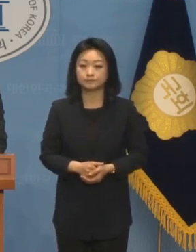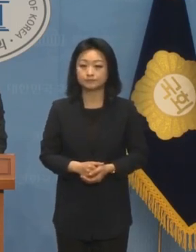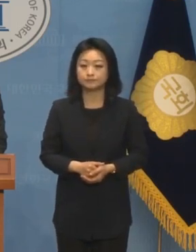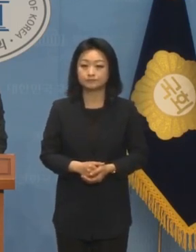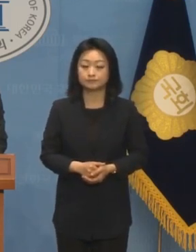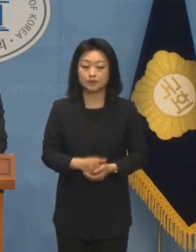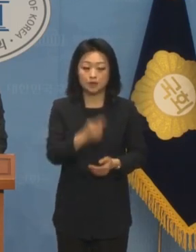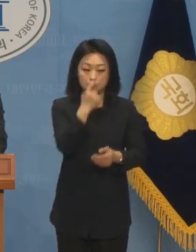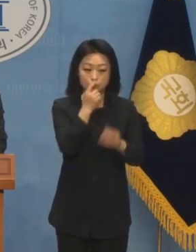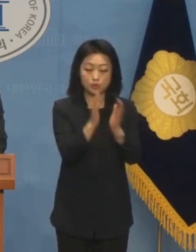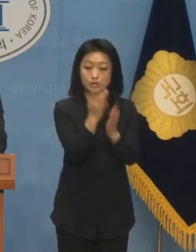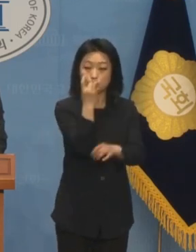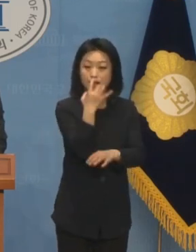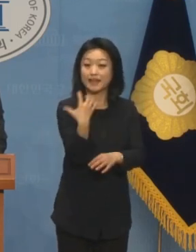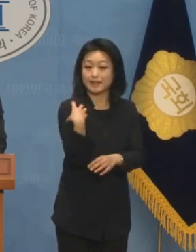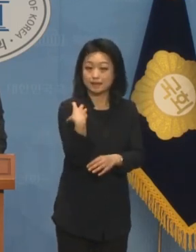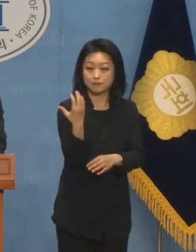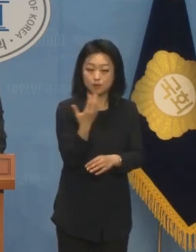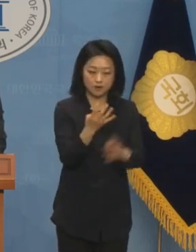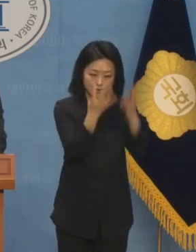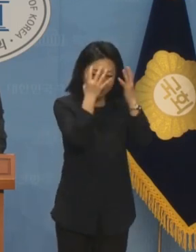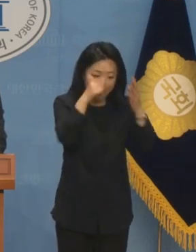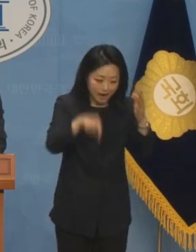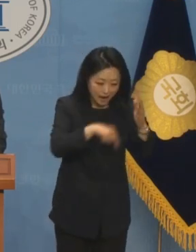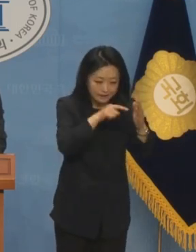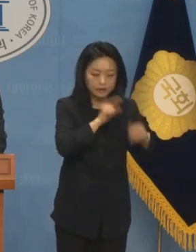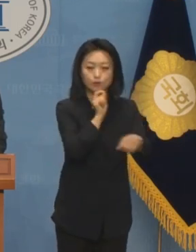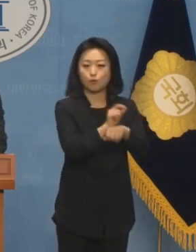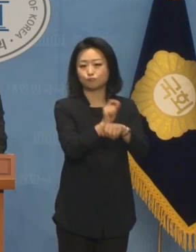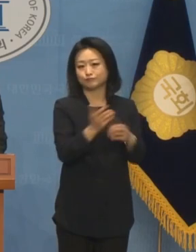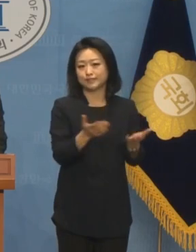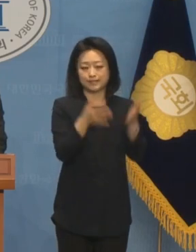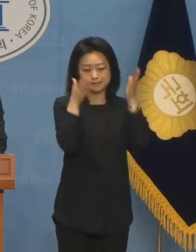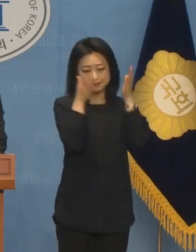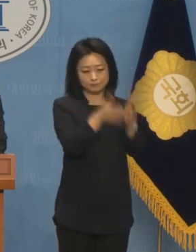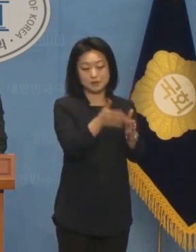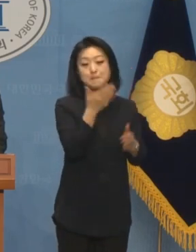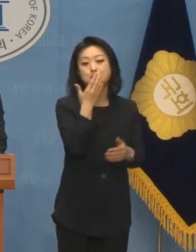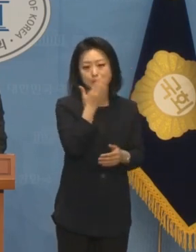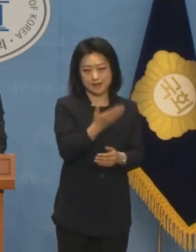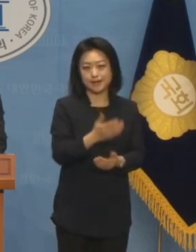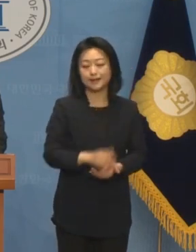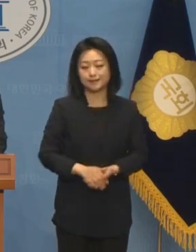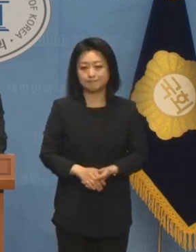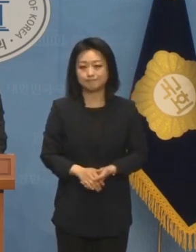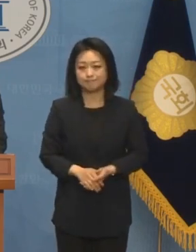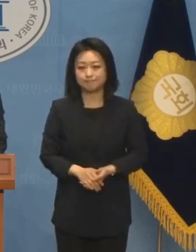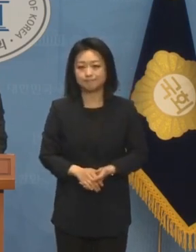본연의 업무인 교정교화 업무에 충실할 수 있게 될 것입니다.